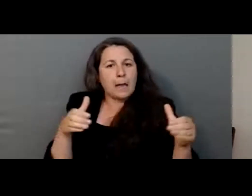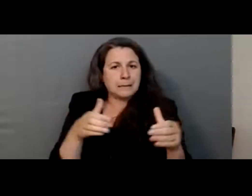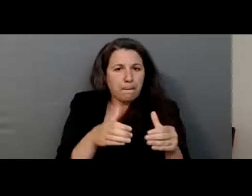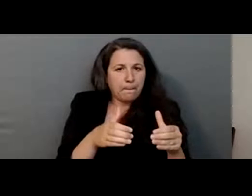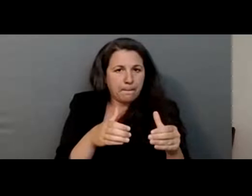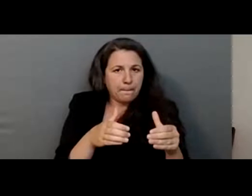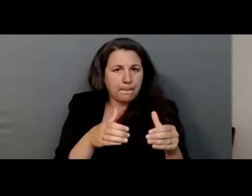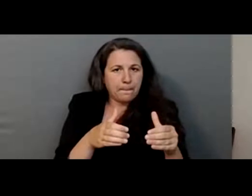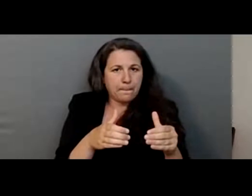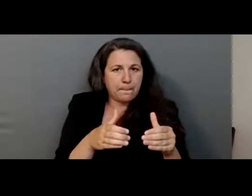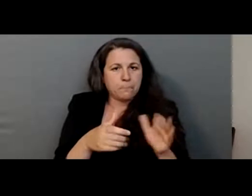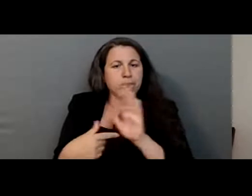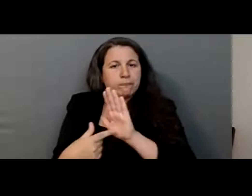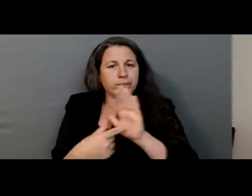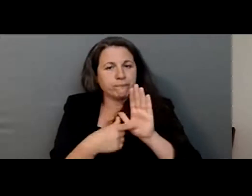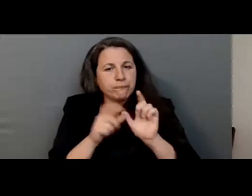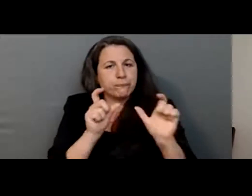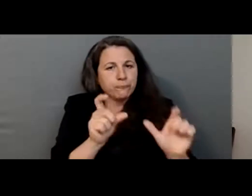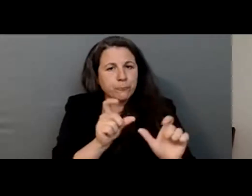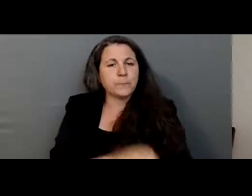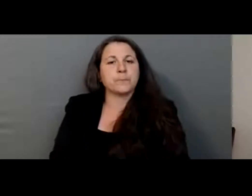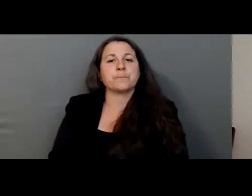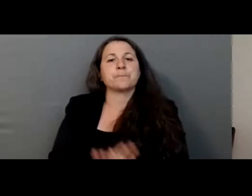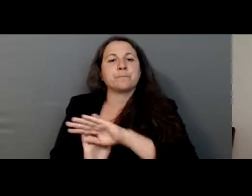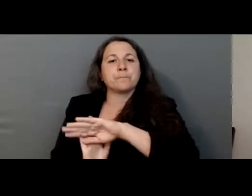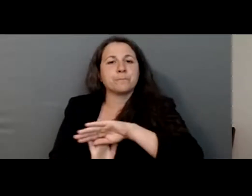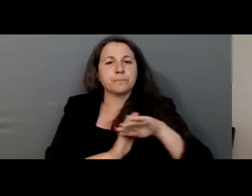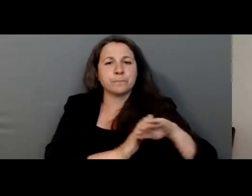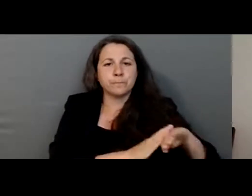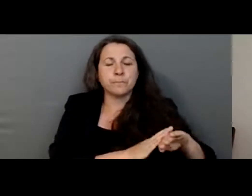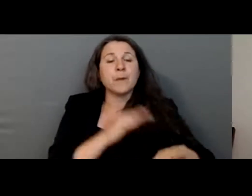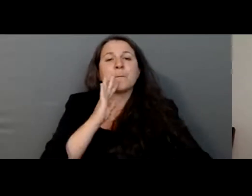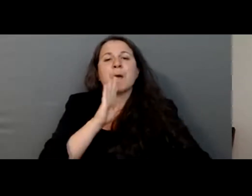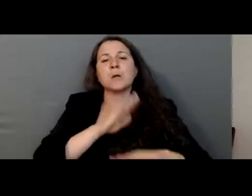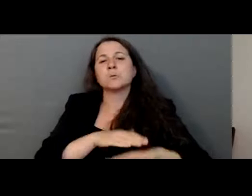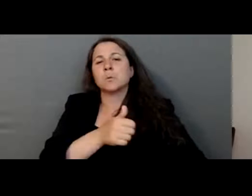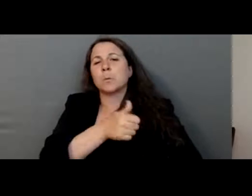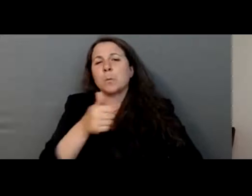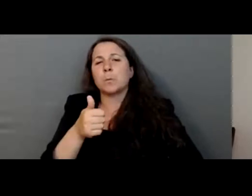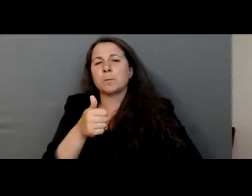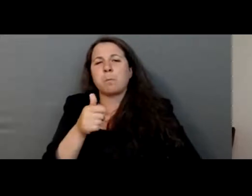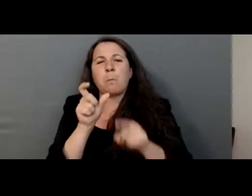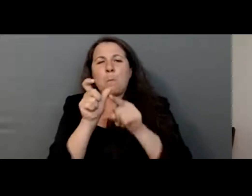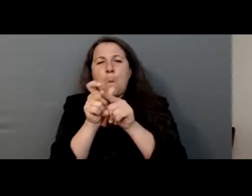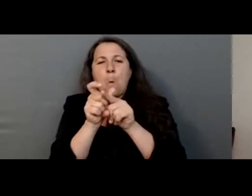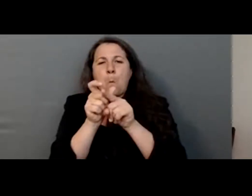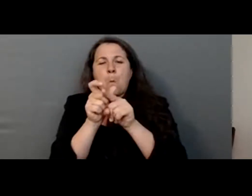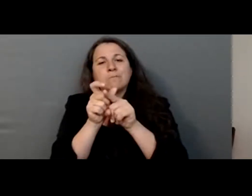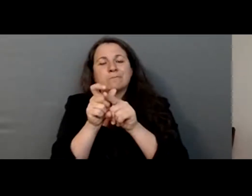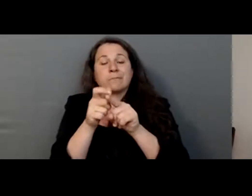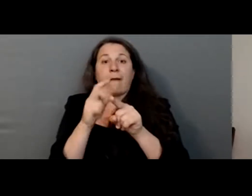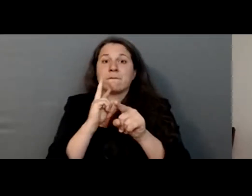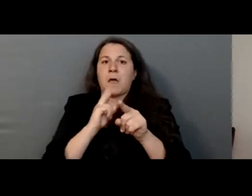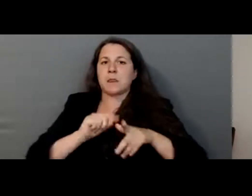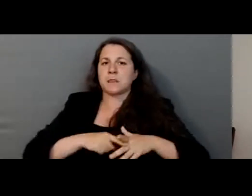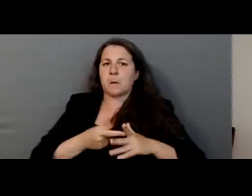lequel je voudrais intervenir, c'est un mot qui, pour ma part, au départ, disons, me faisait sourciller, non pas